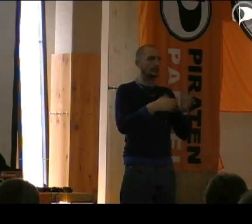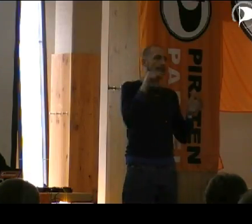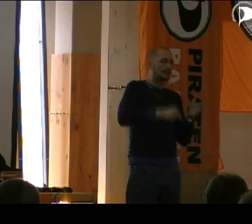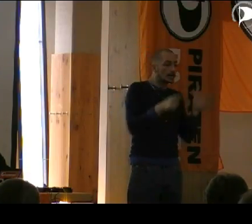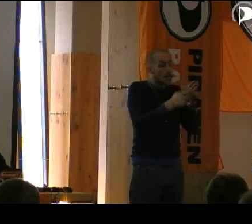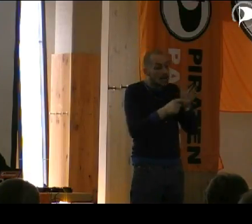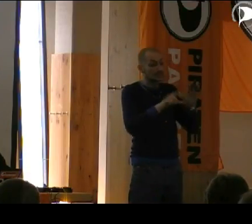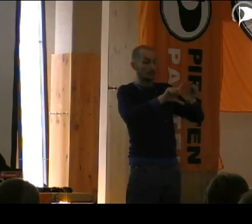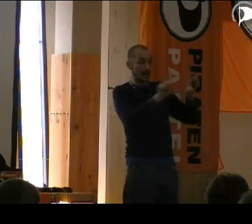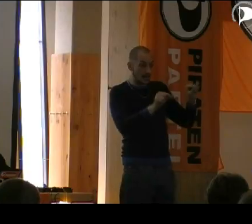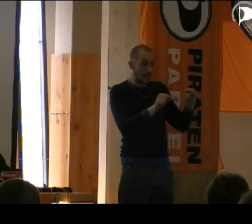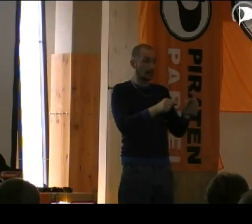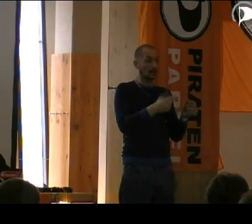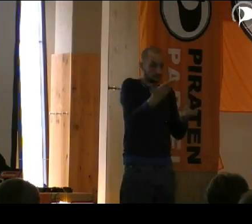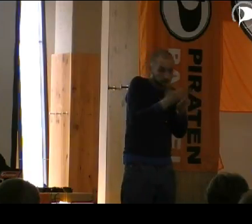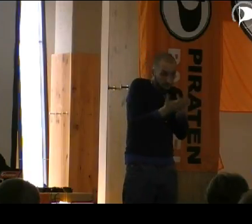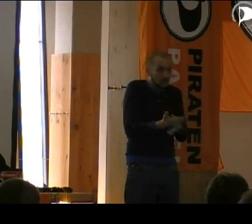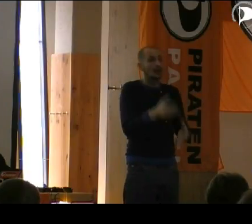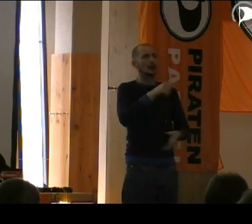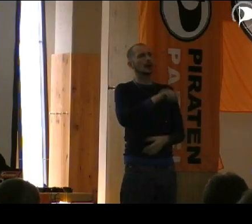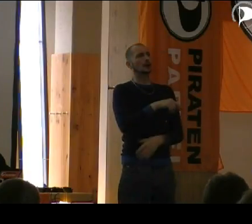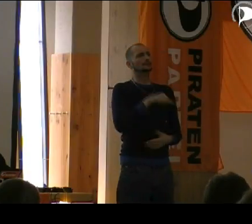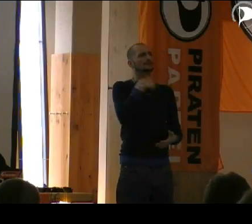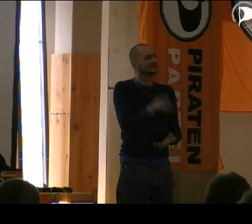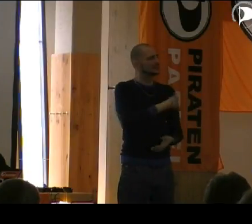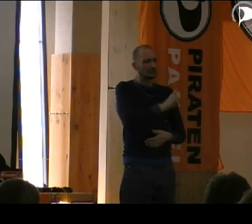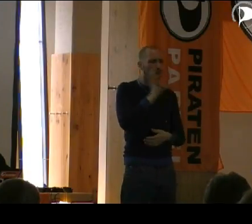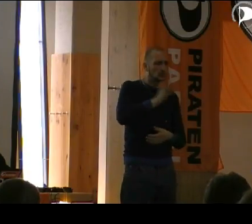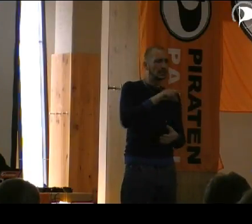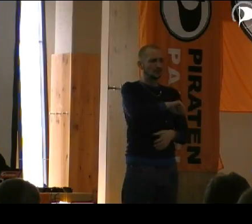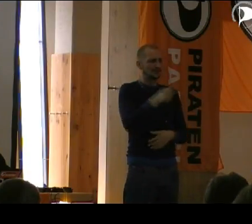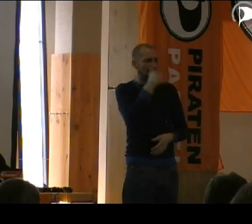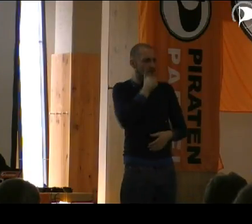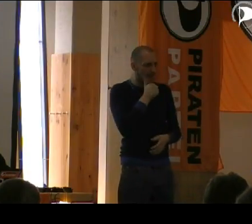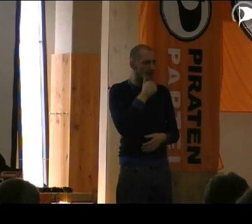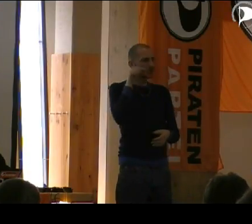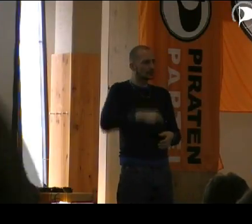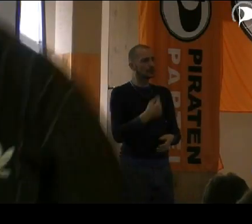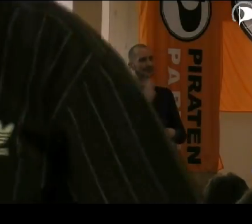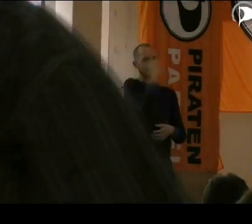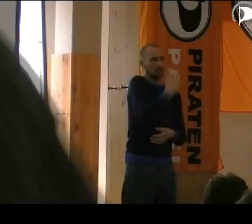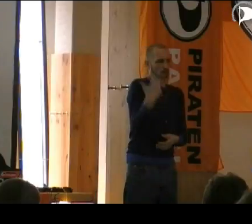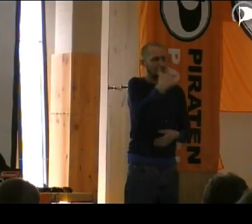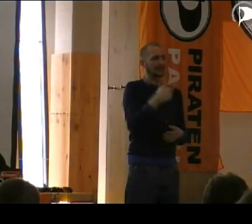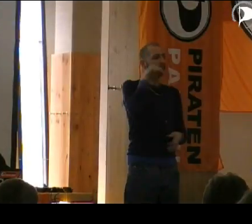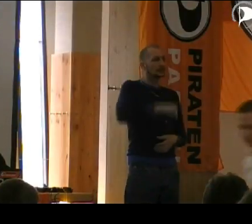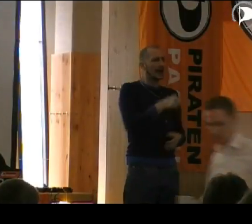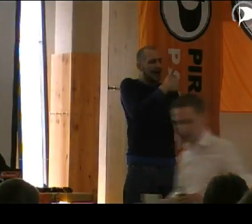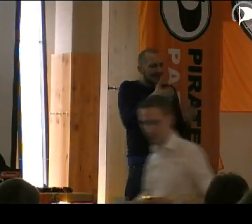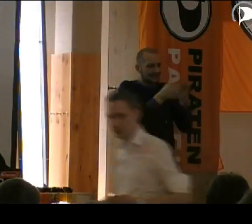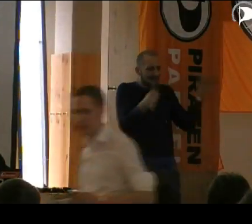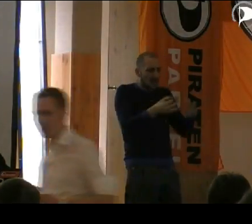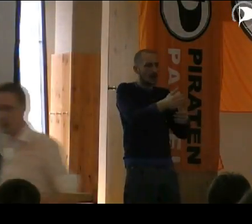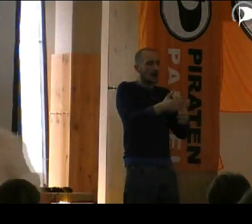auch die nach dem motto ja wir haben bis mein leben mal durch die chance in europa streichen einen tag vor mir schon